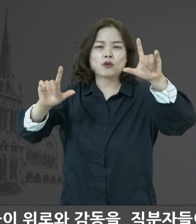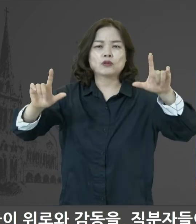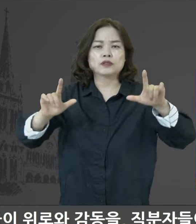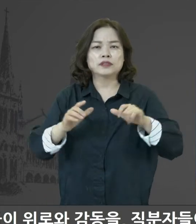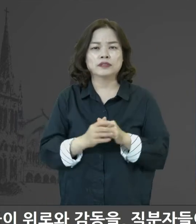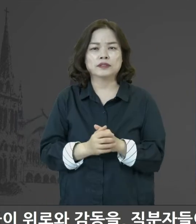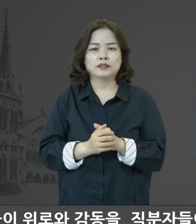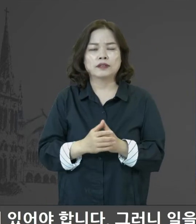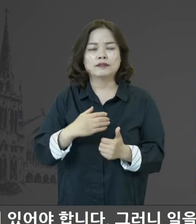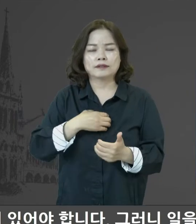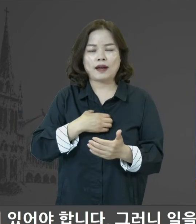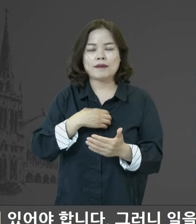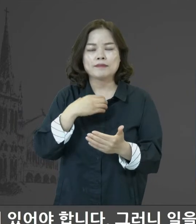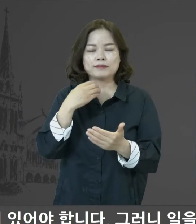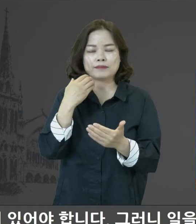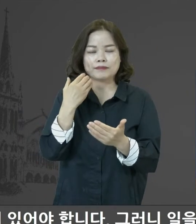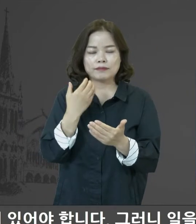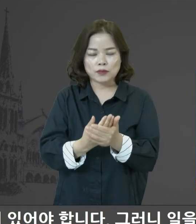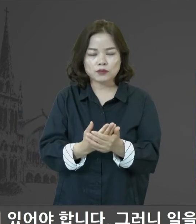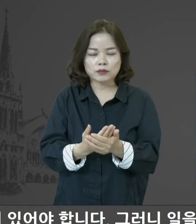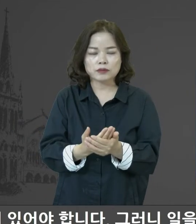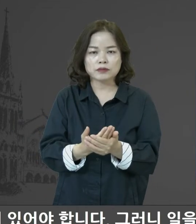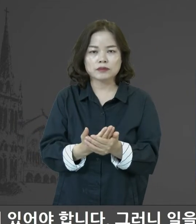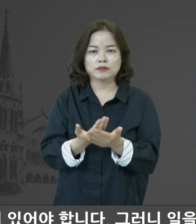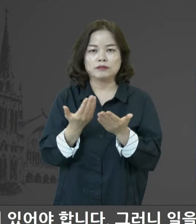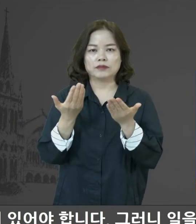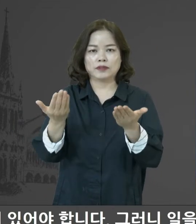바로 감동을 주는 것입니다.